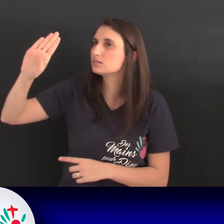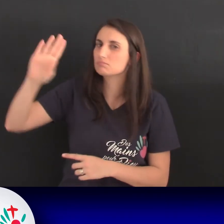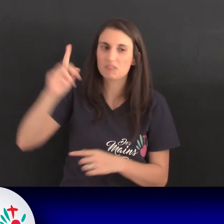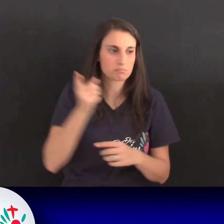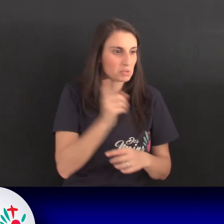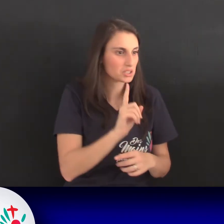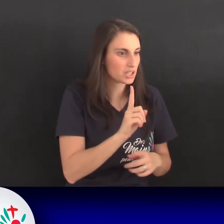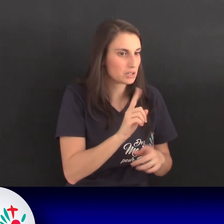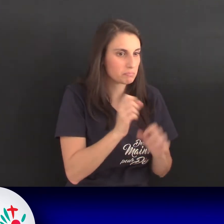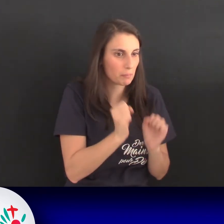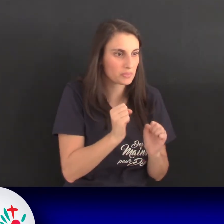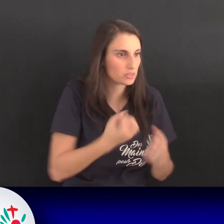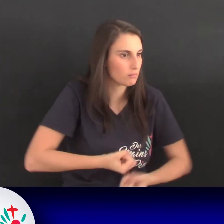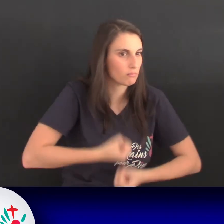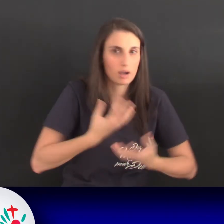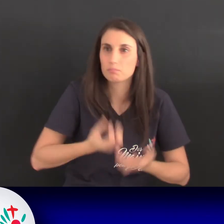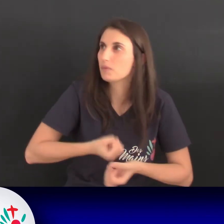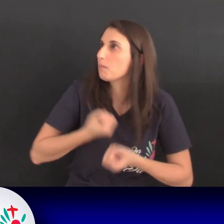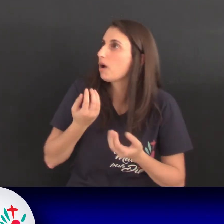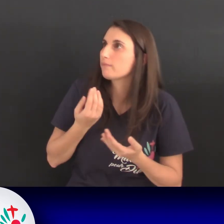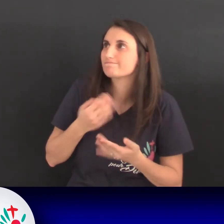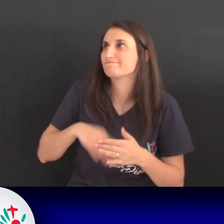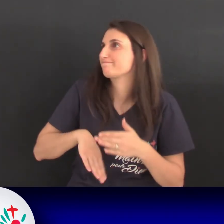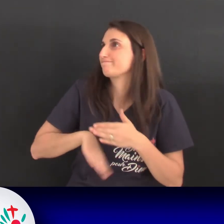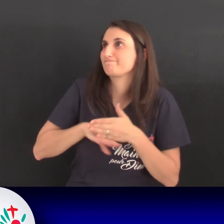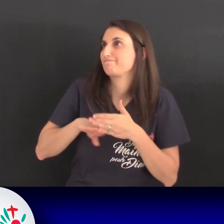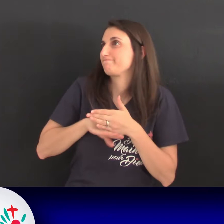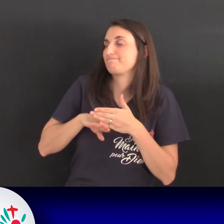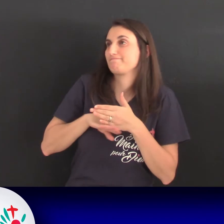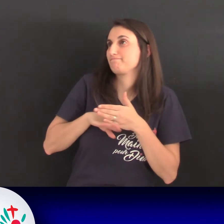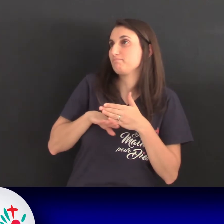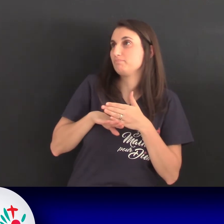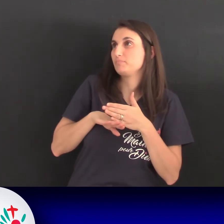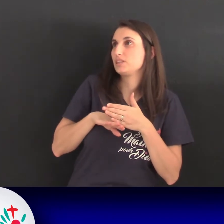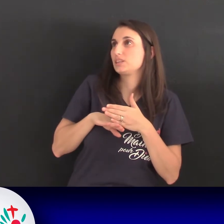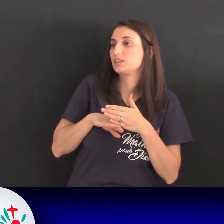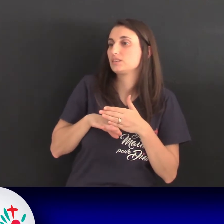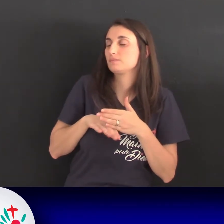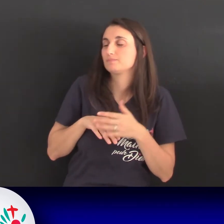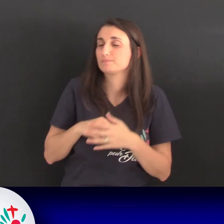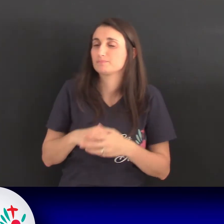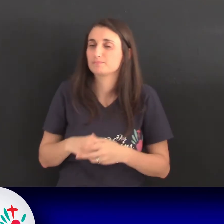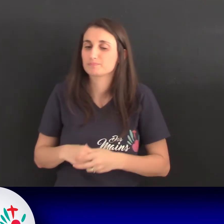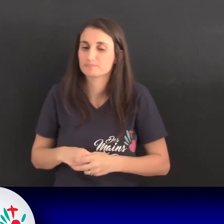qui peut exprimer ce dont tu es